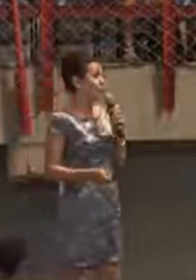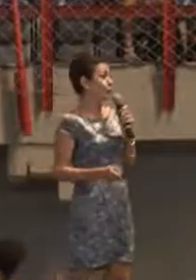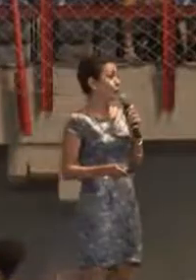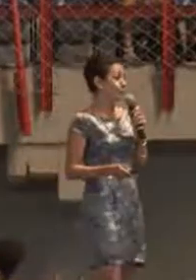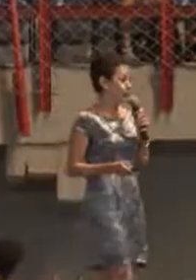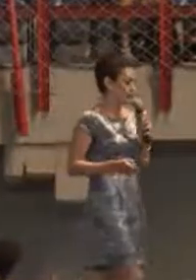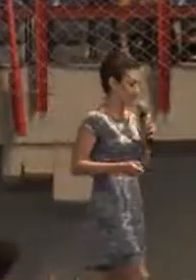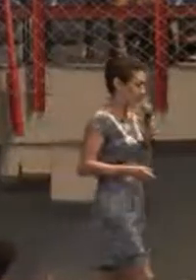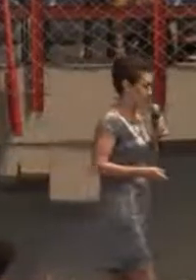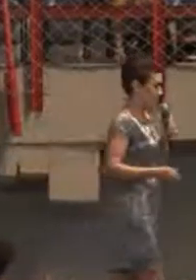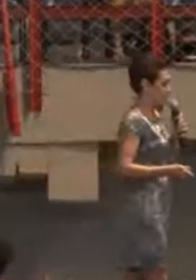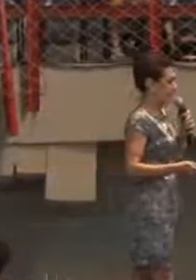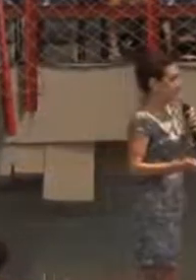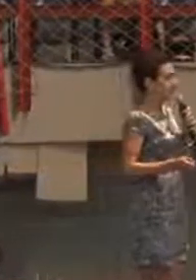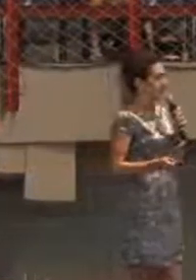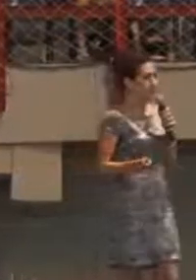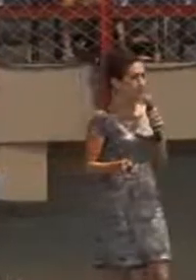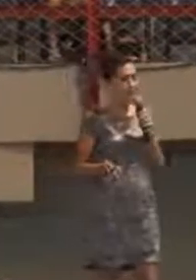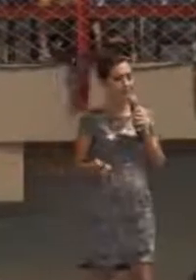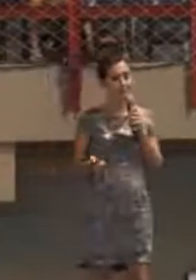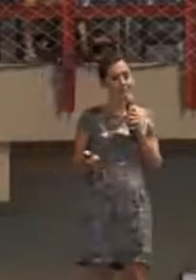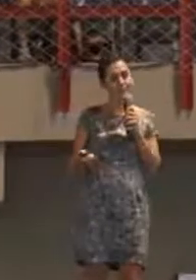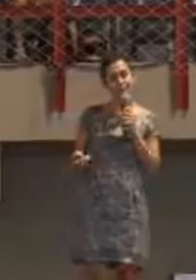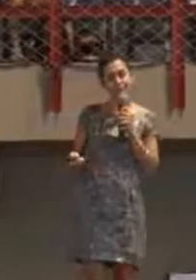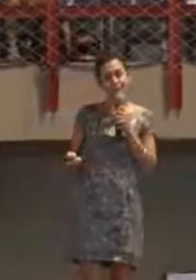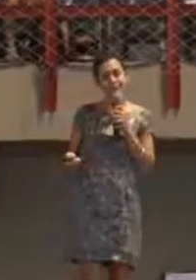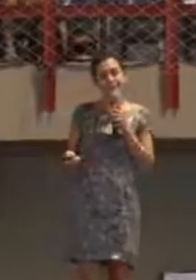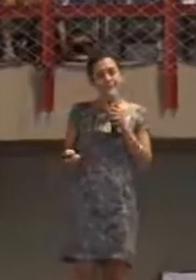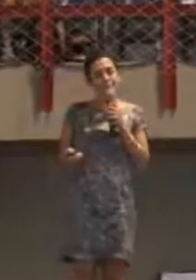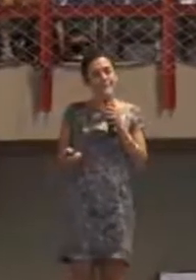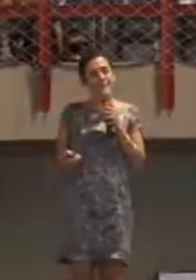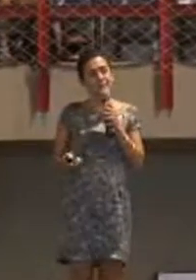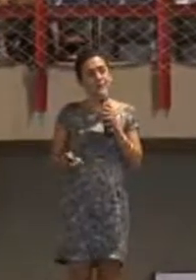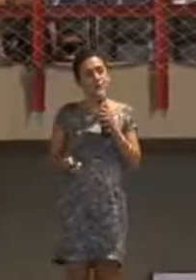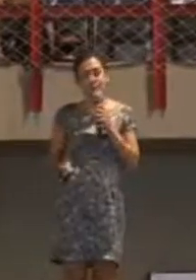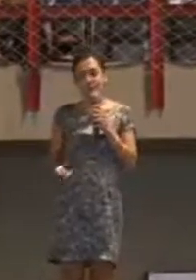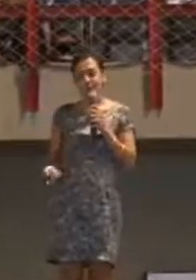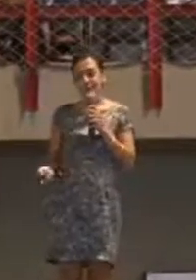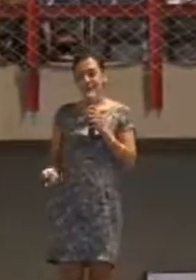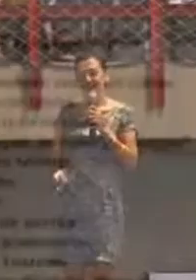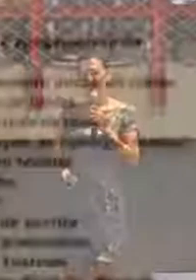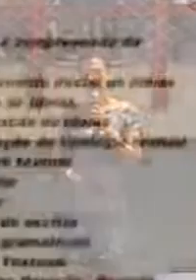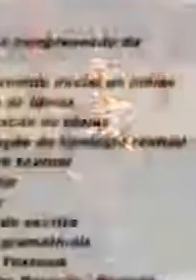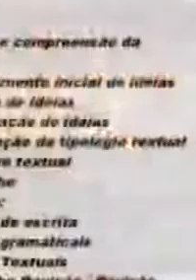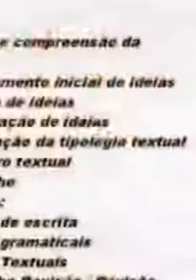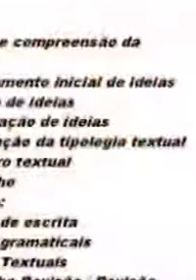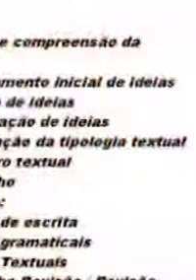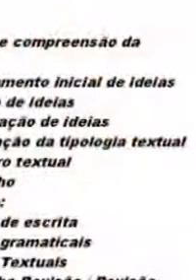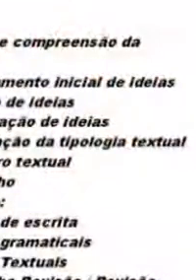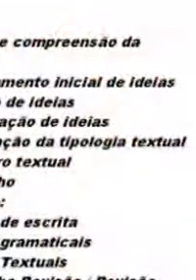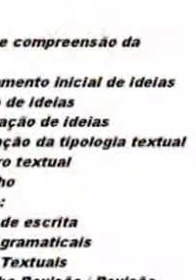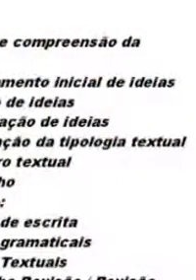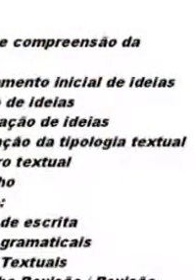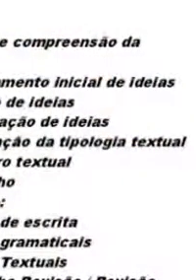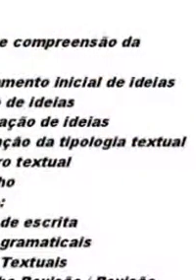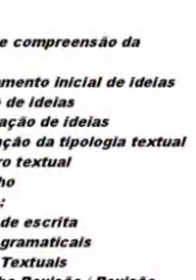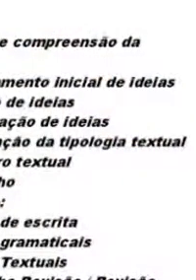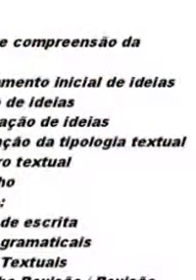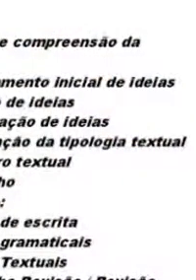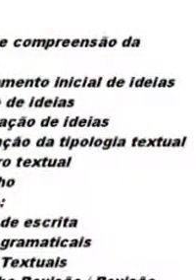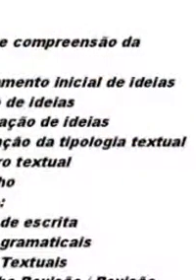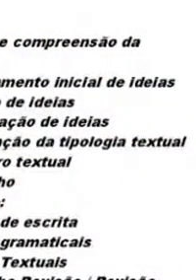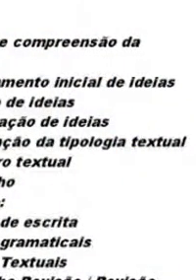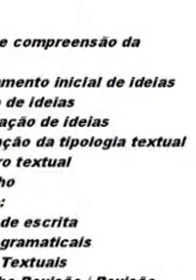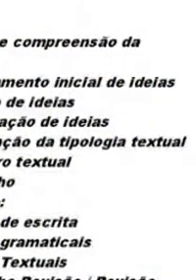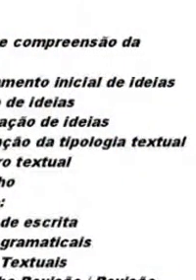eu não fugir ao tema, o que devo fazer? Primeira coisa, leitura e compreensão